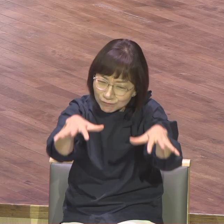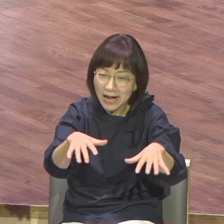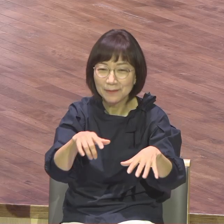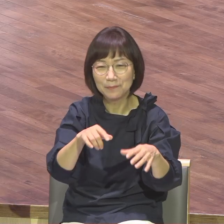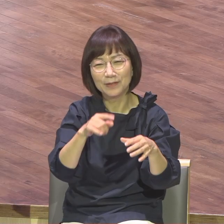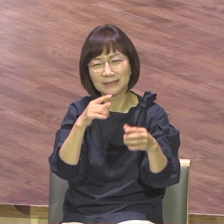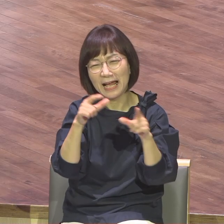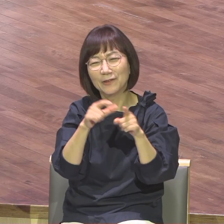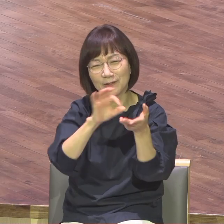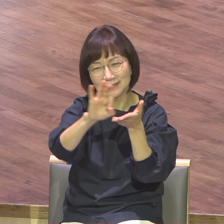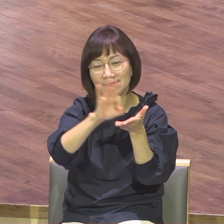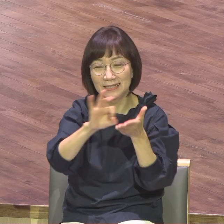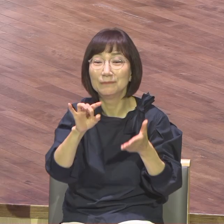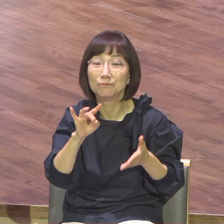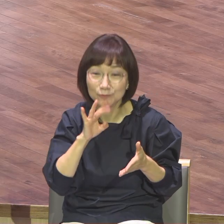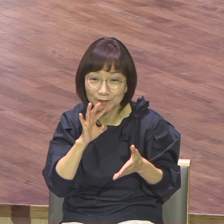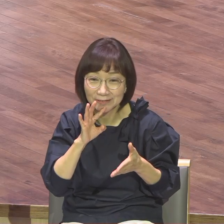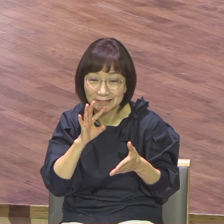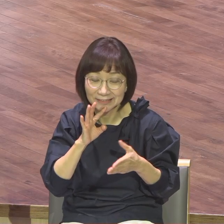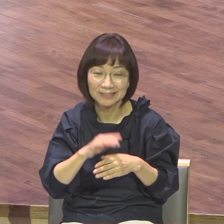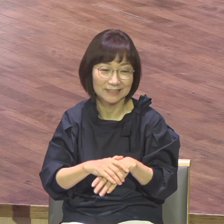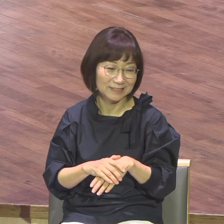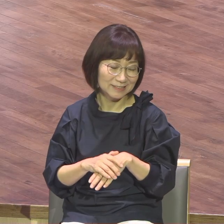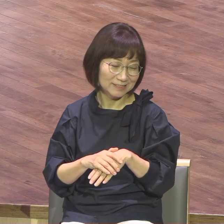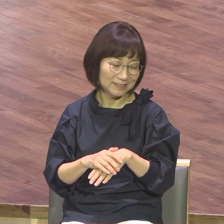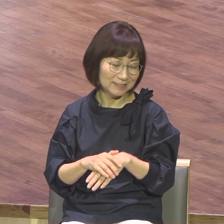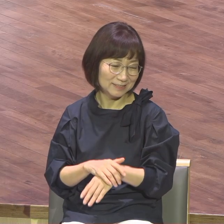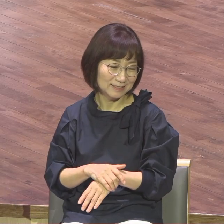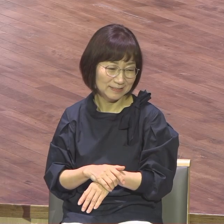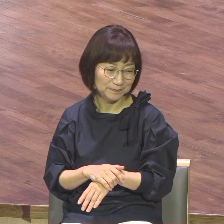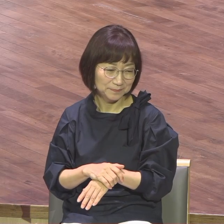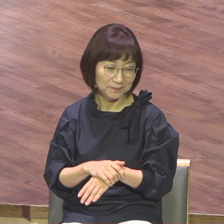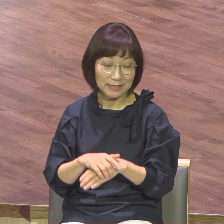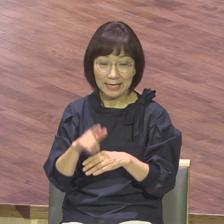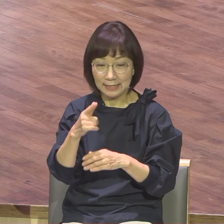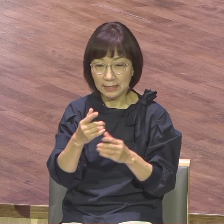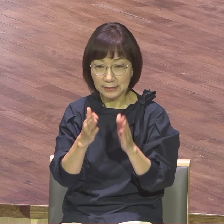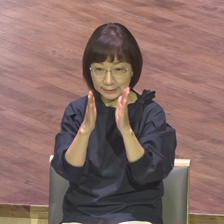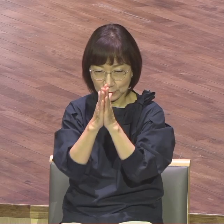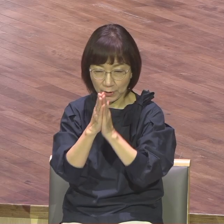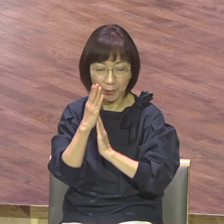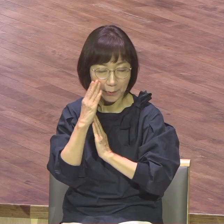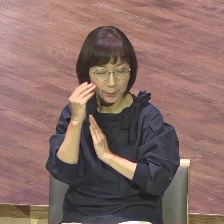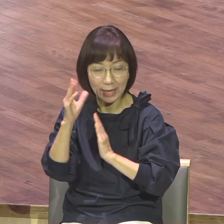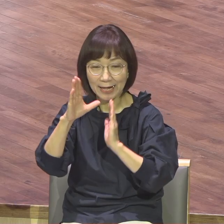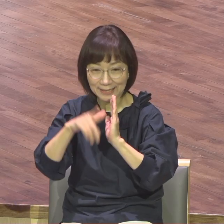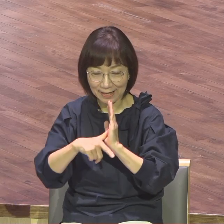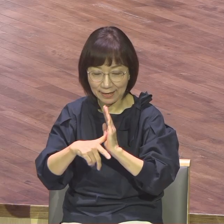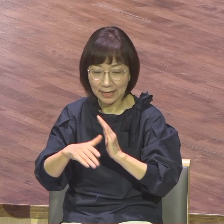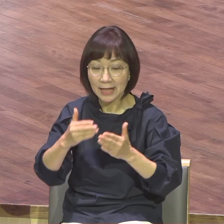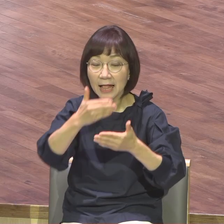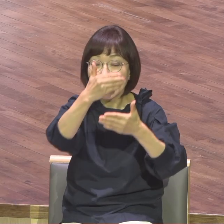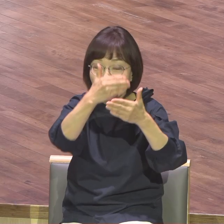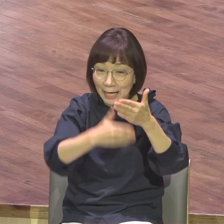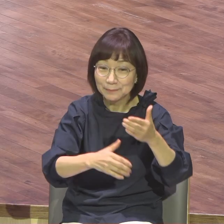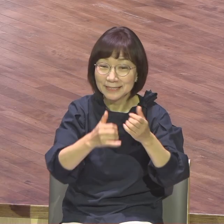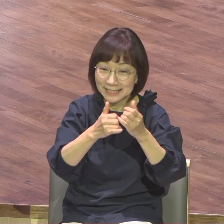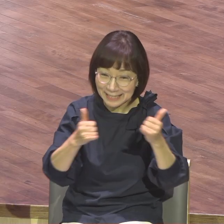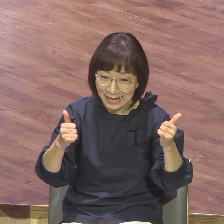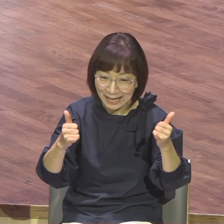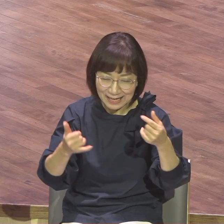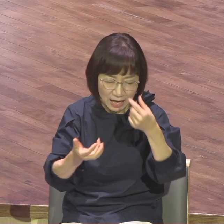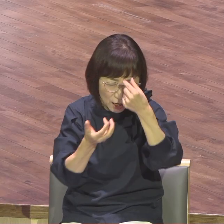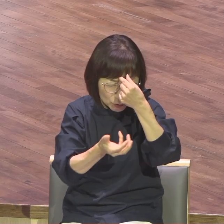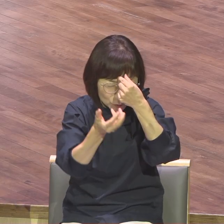자 이렇게 되면 여러분이요 어떤 삶을 사냐 남은 자 순례자 정복자 이 말도 또